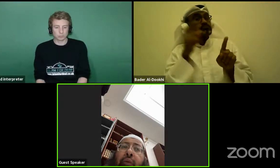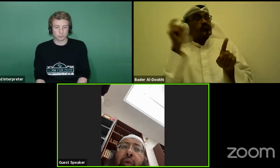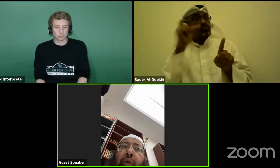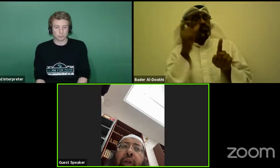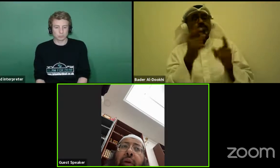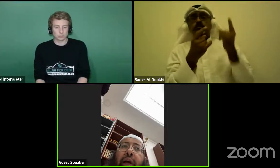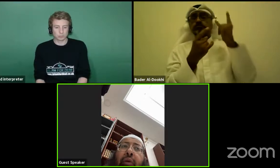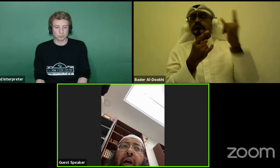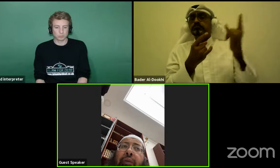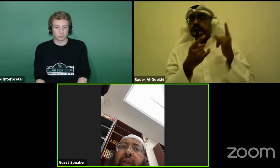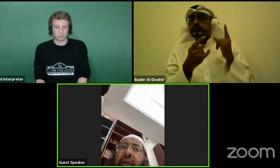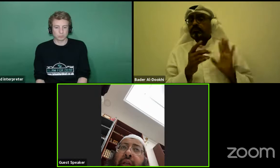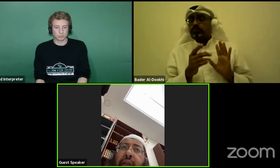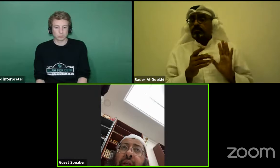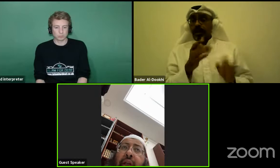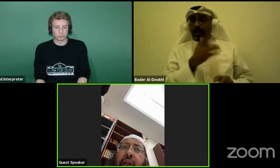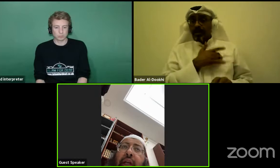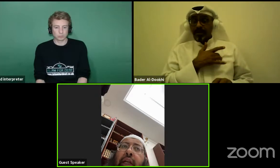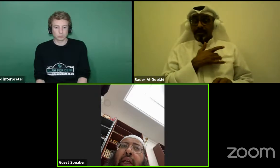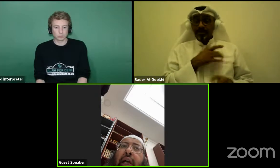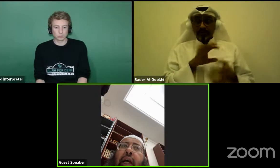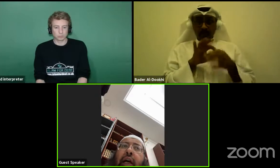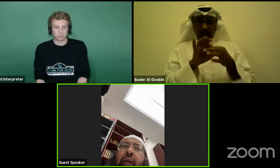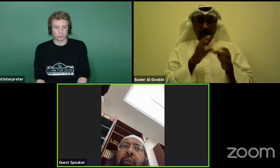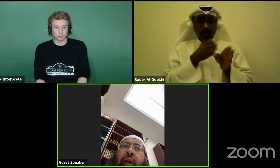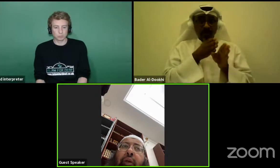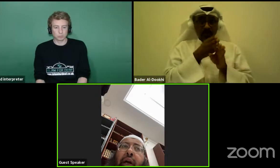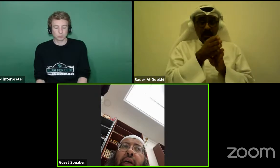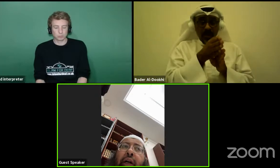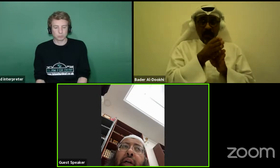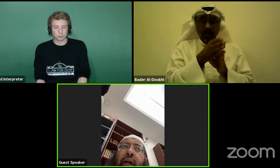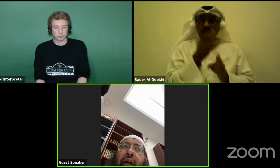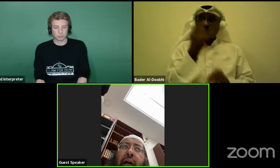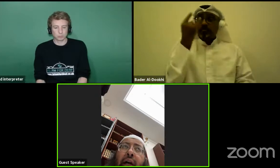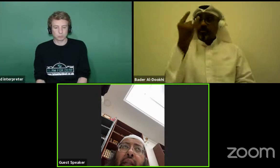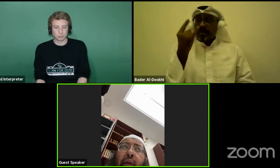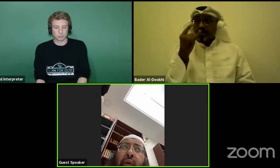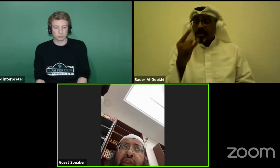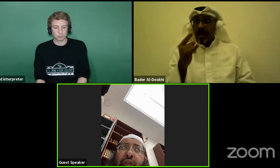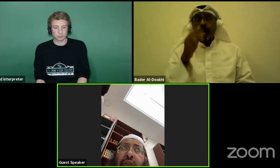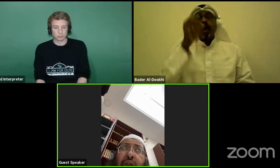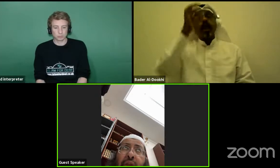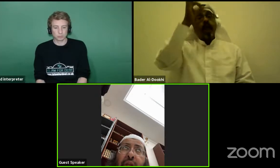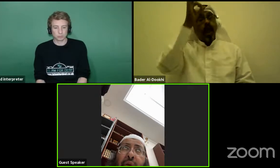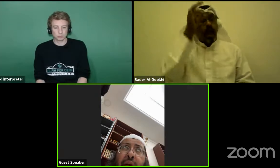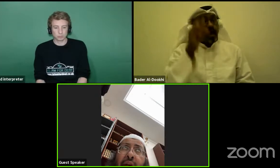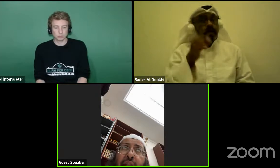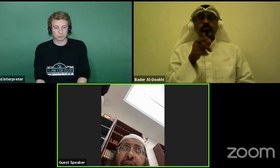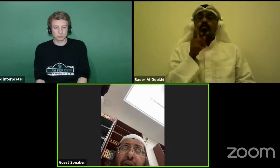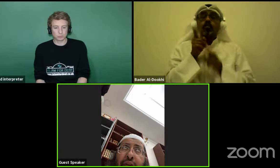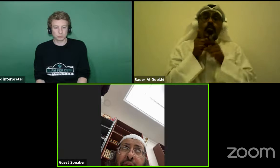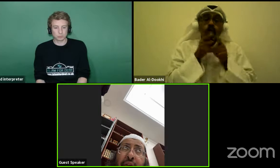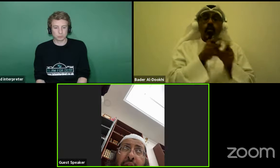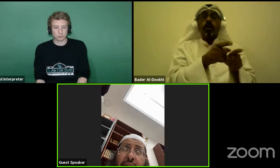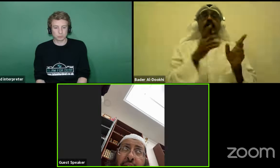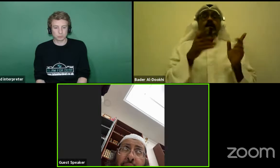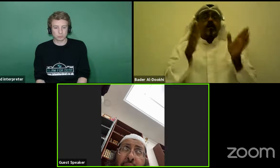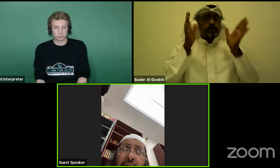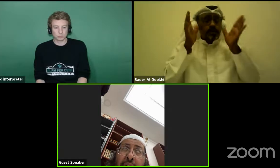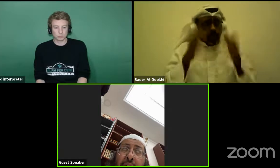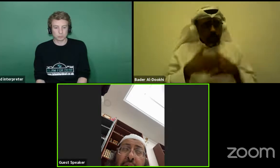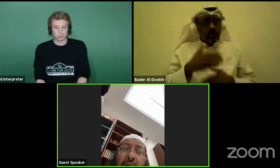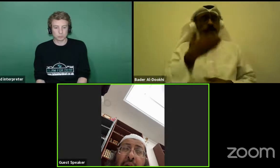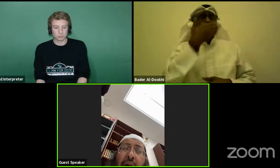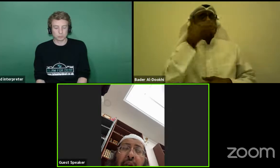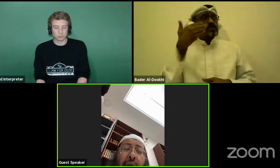فلا يكمل إيمان العبد إلا بأن يحقق هذا الوصف وهذا الفرض الذي